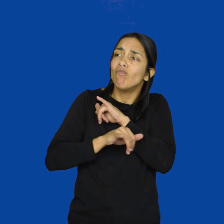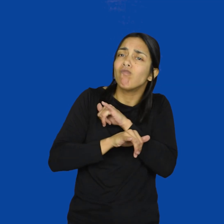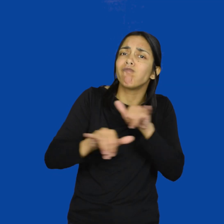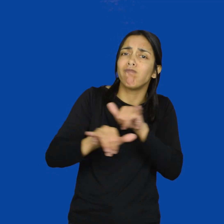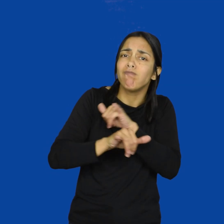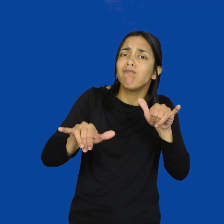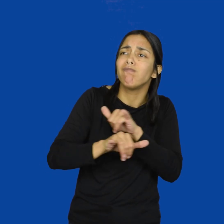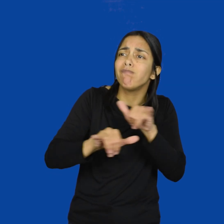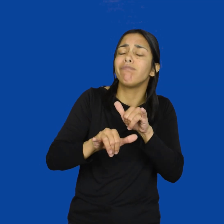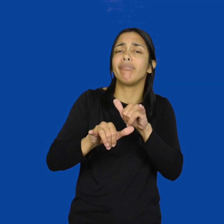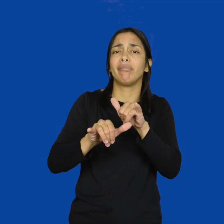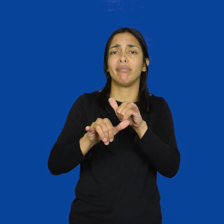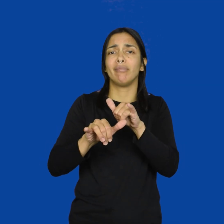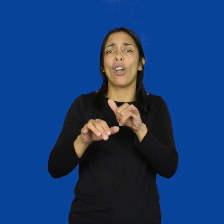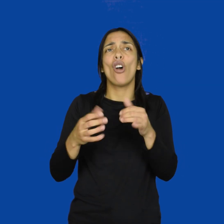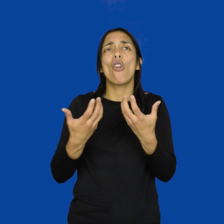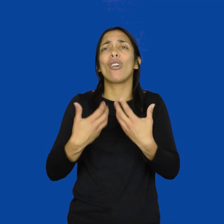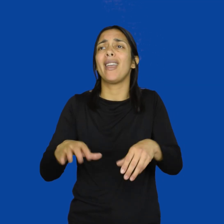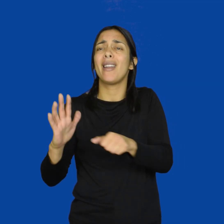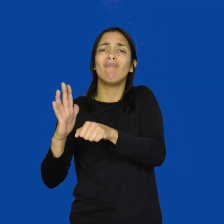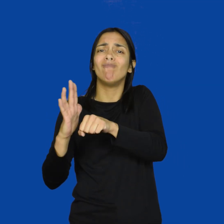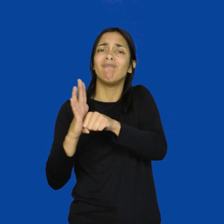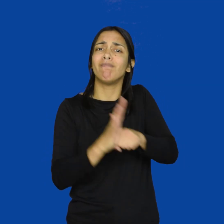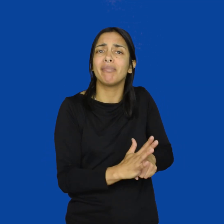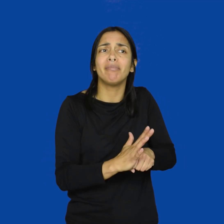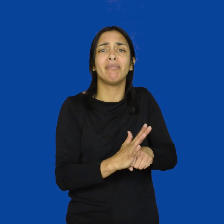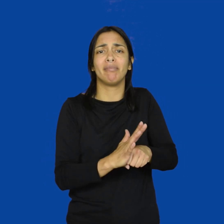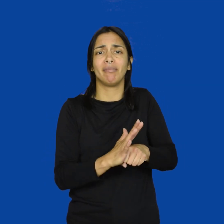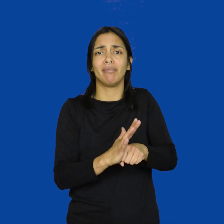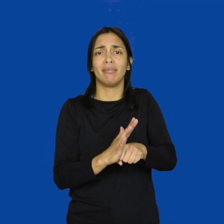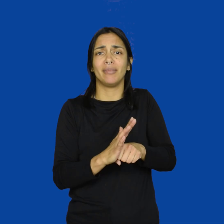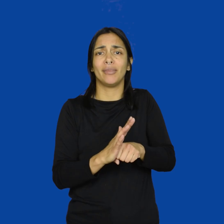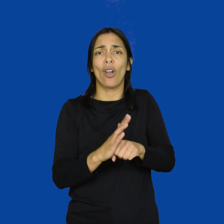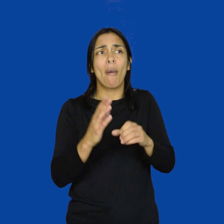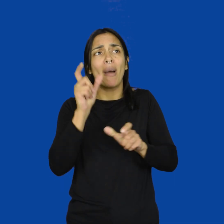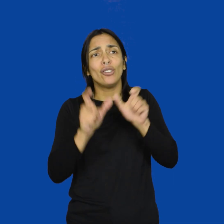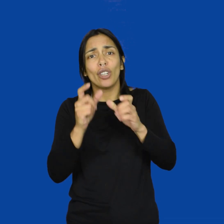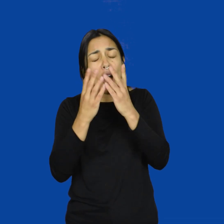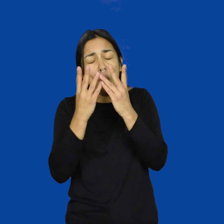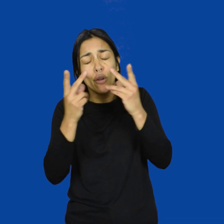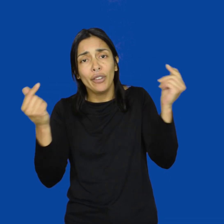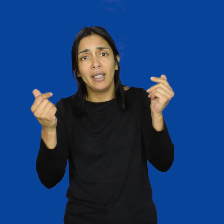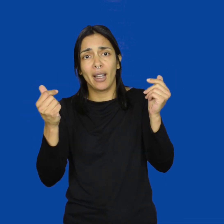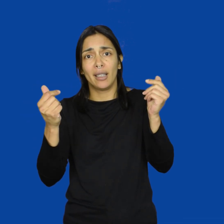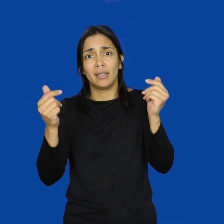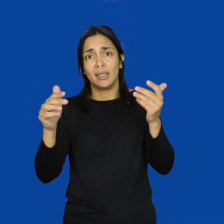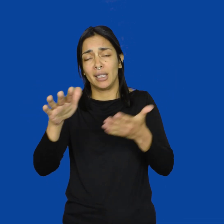apoyo, intentando dejar atrás el silencio de generaciones anteriores, y evitar que la negación de la existencia